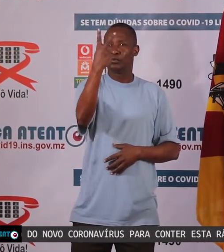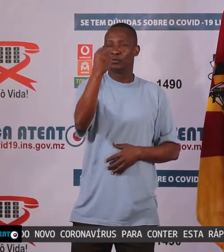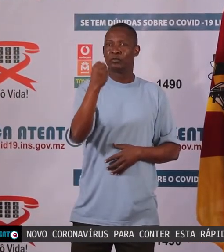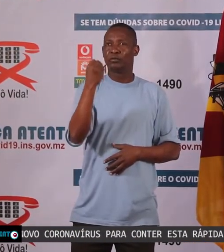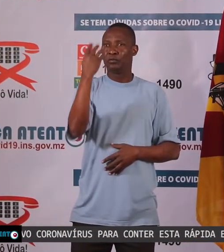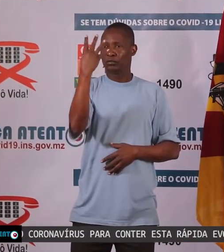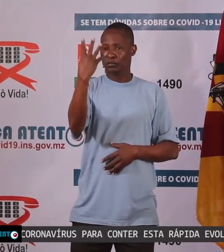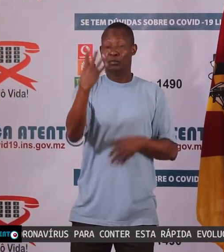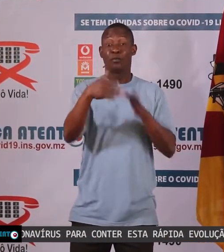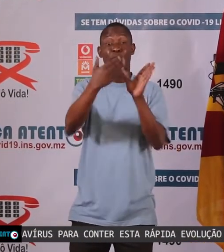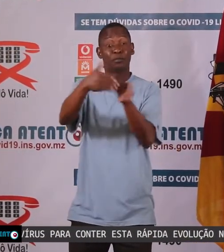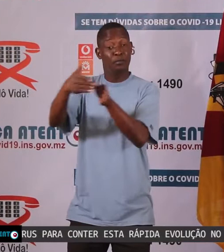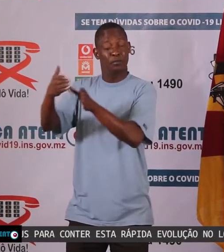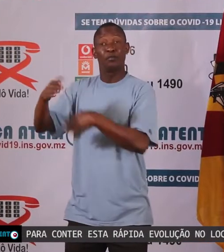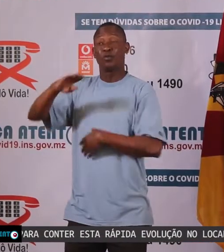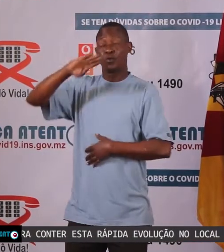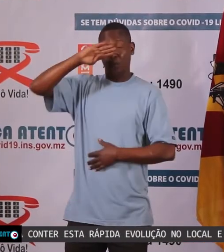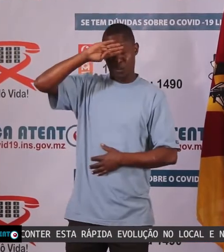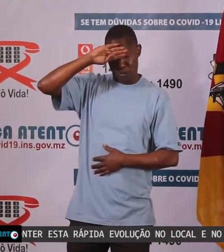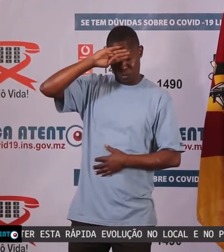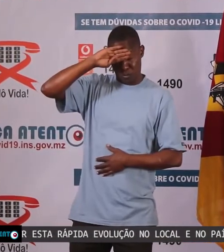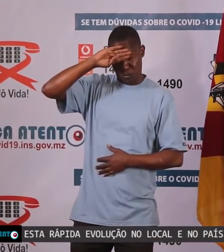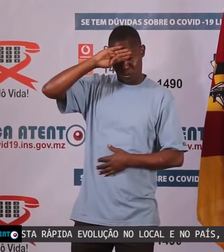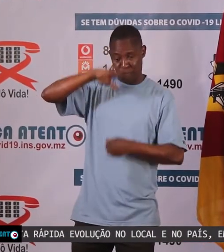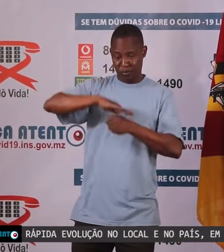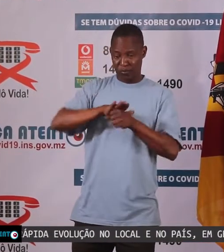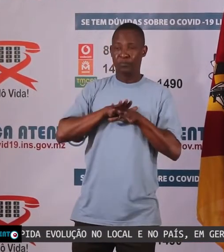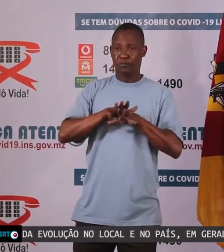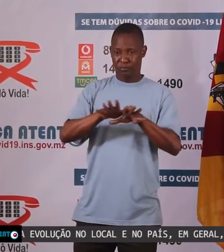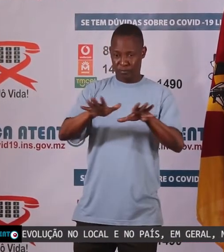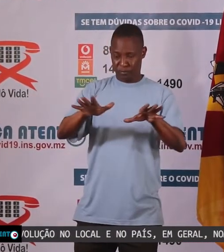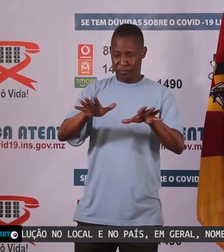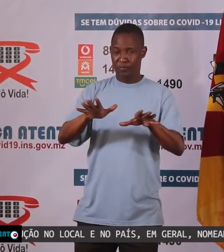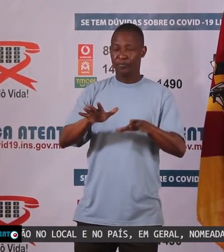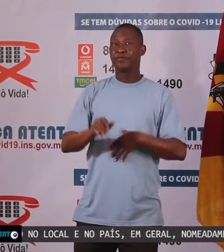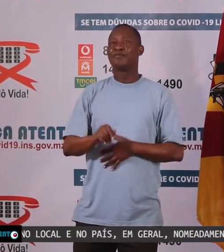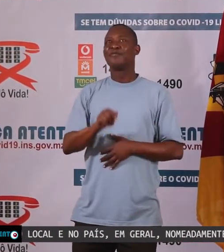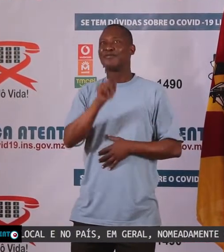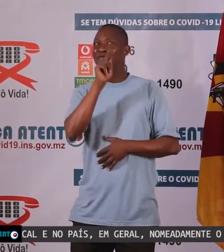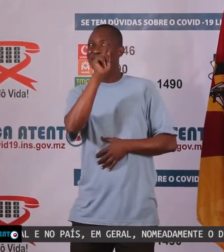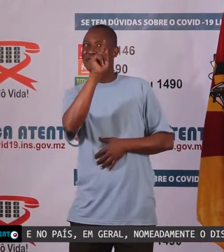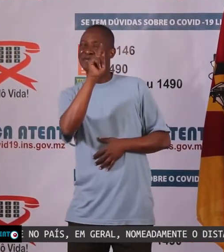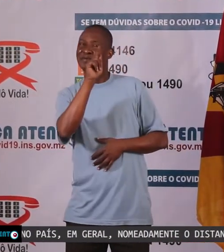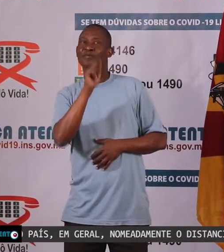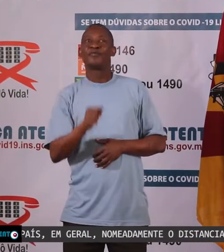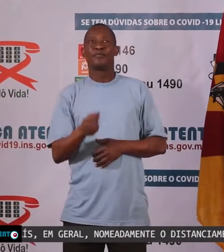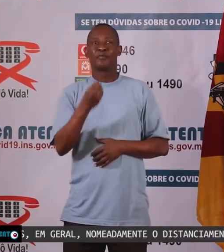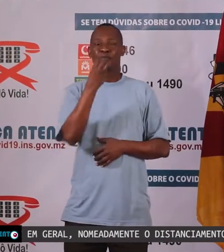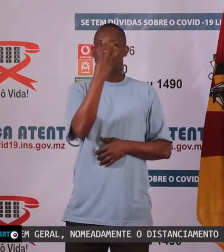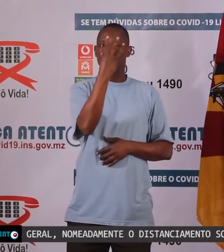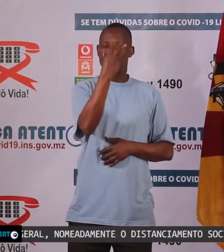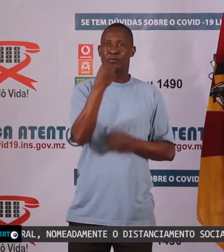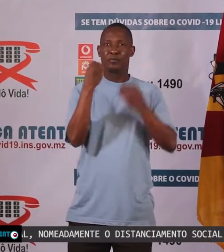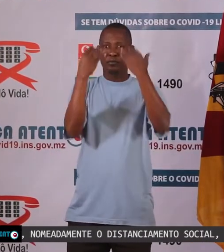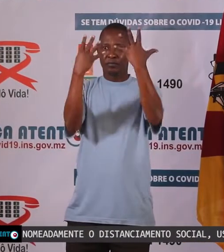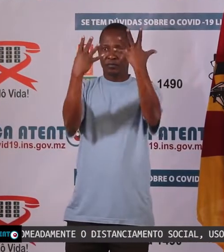casos positivos de infecção de Covid-19 registrados, sendo que 391 são de transmissão